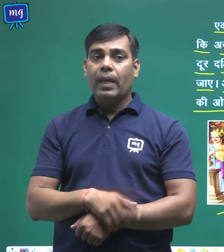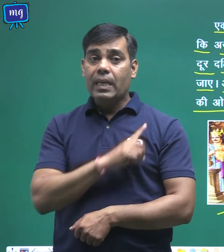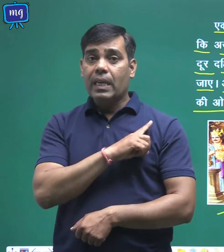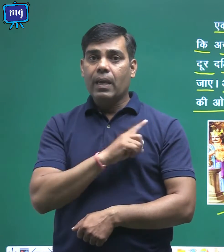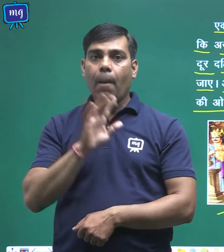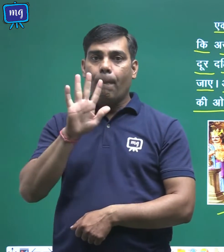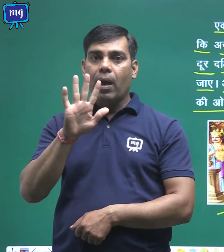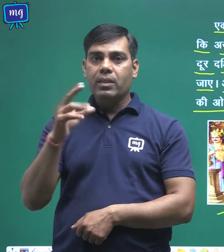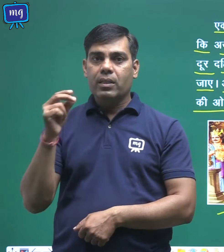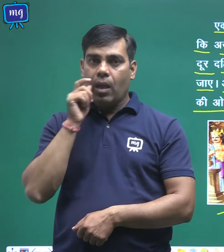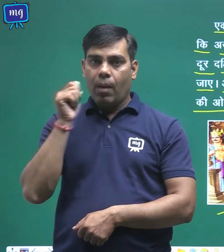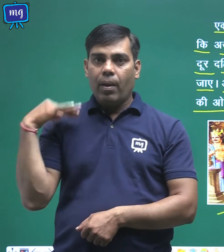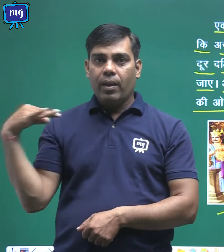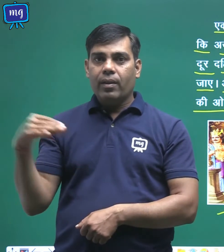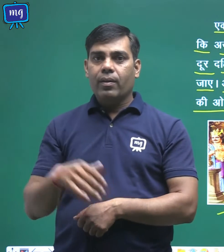भाई